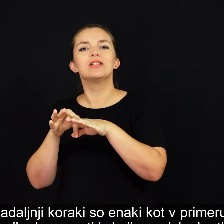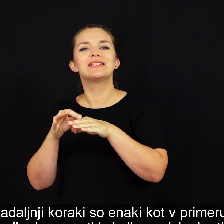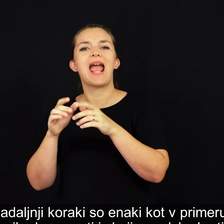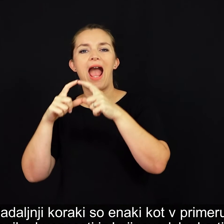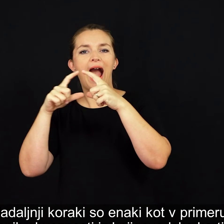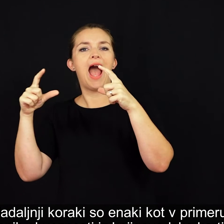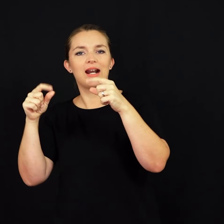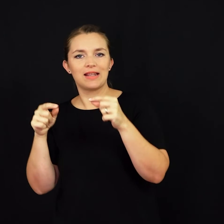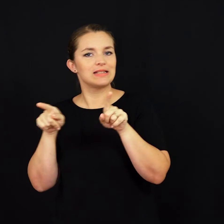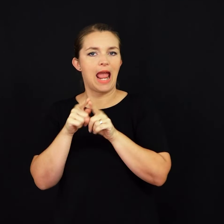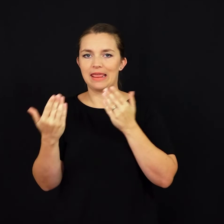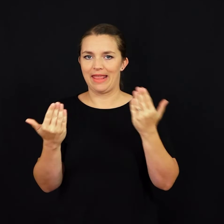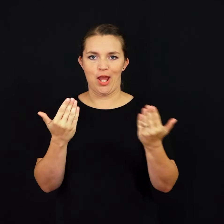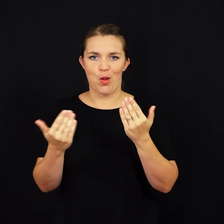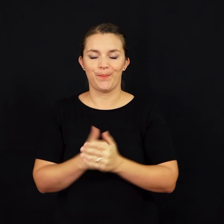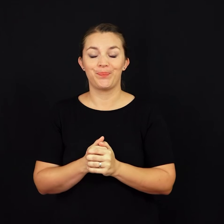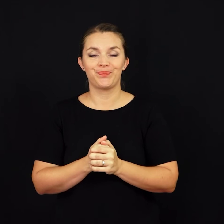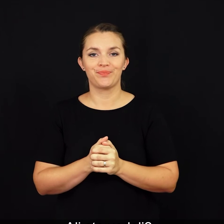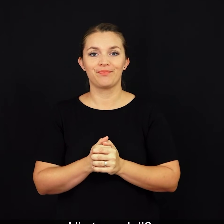kartice. Ali ste vedeli?